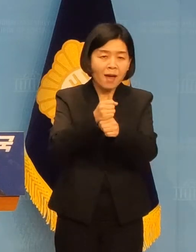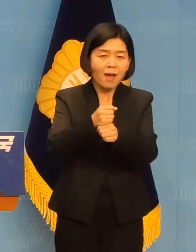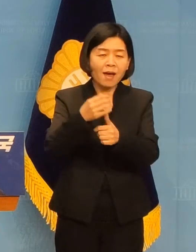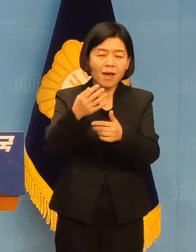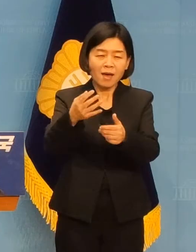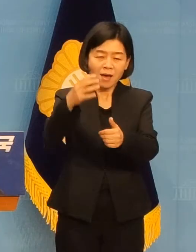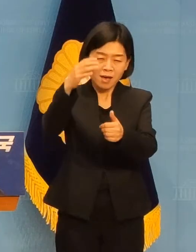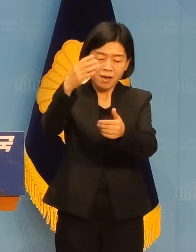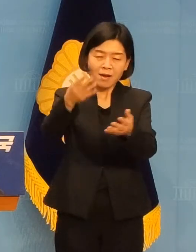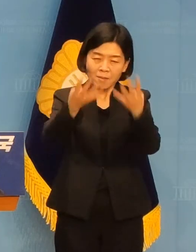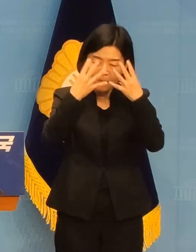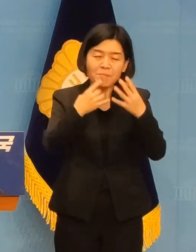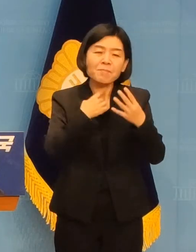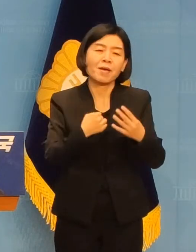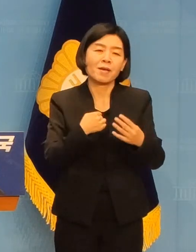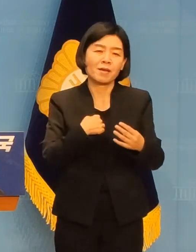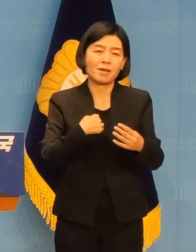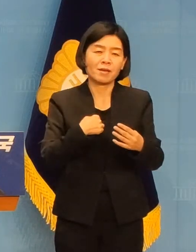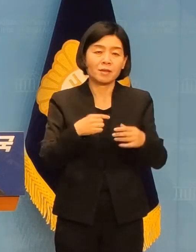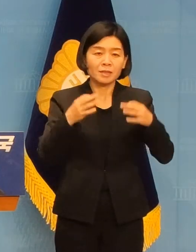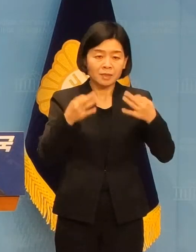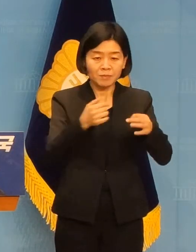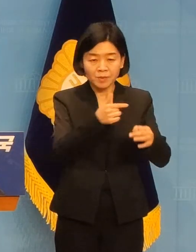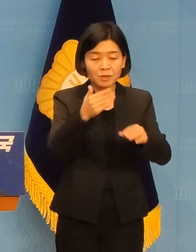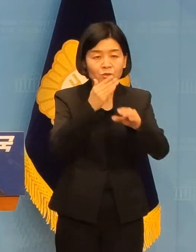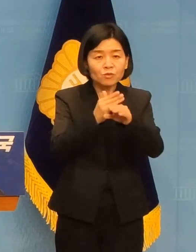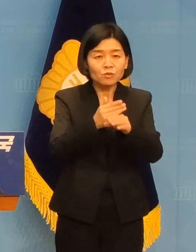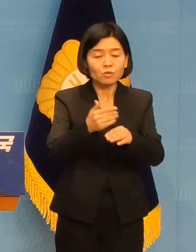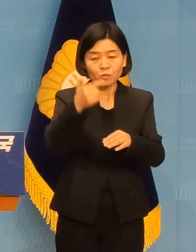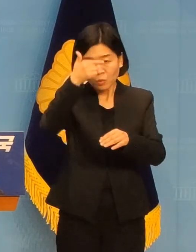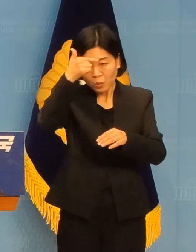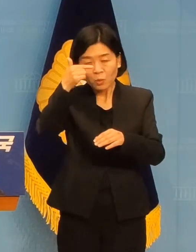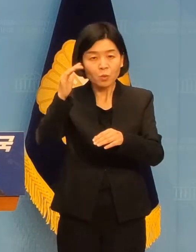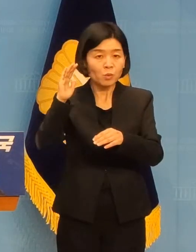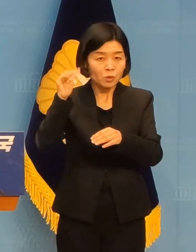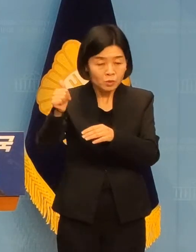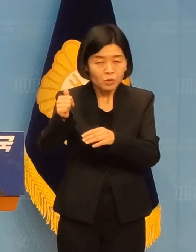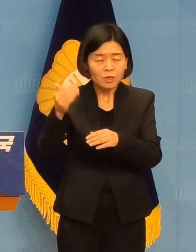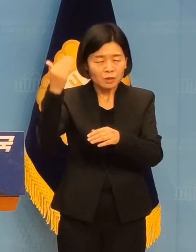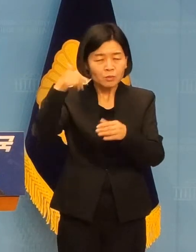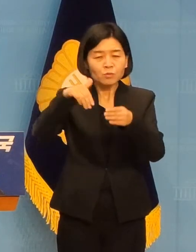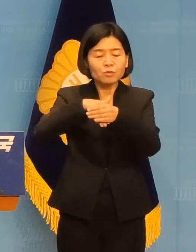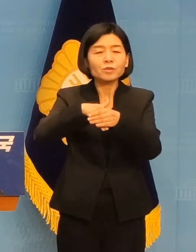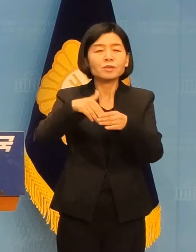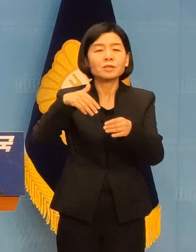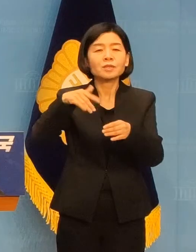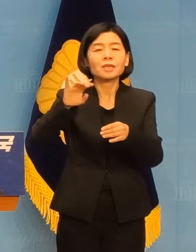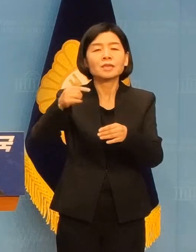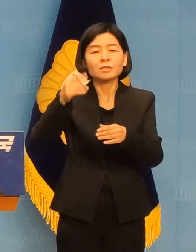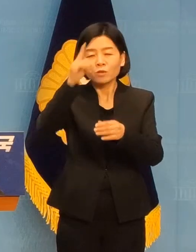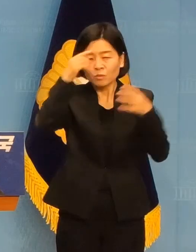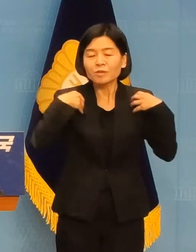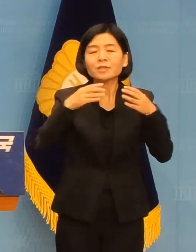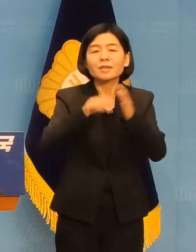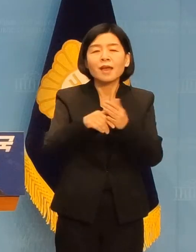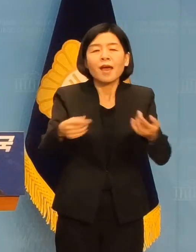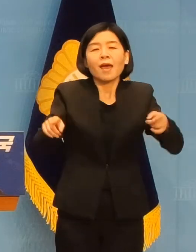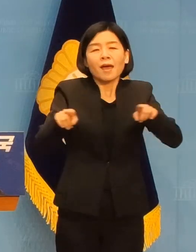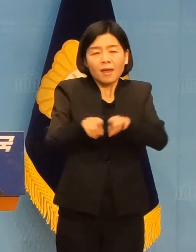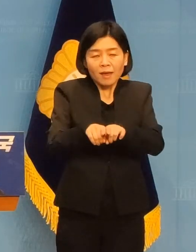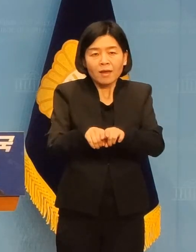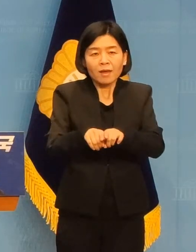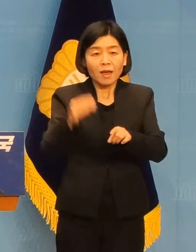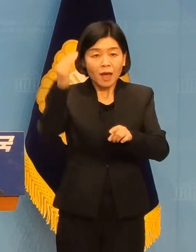했습니다. 김대중, 노무현, 문재인 정부의 시대를 함께 만들며 대한민국의 역사적인